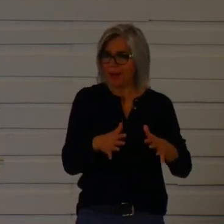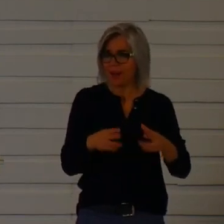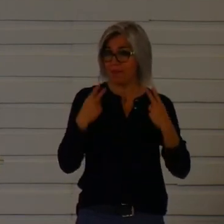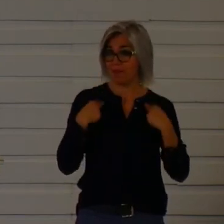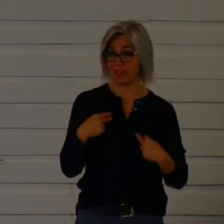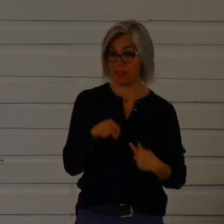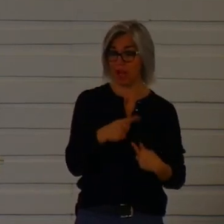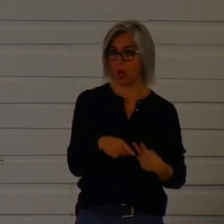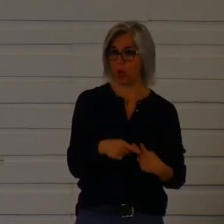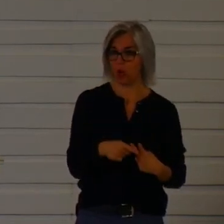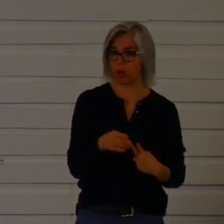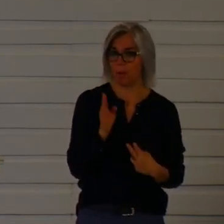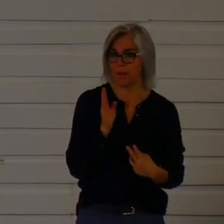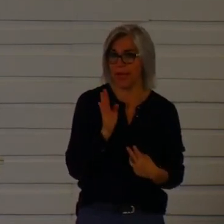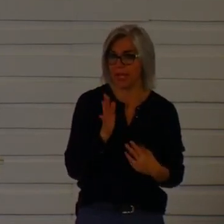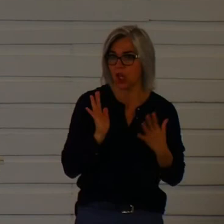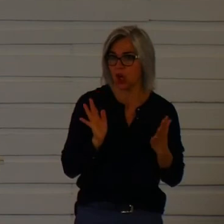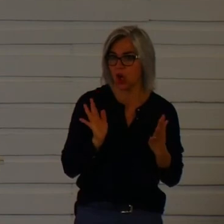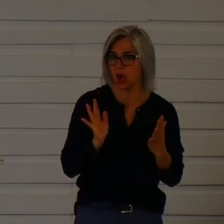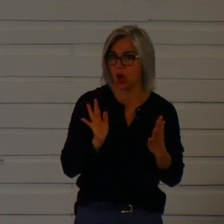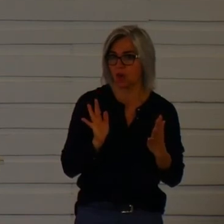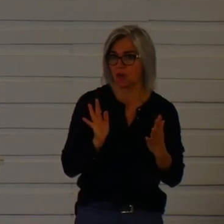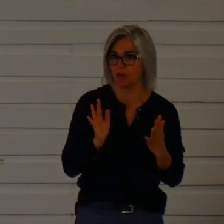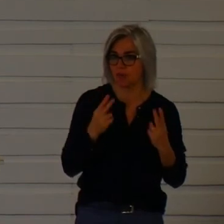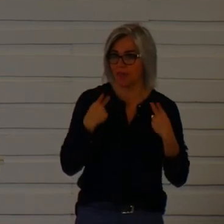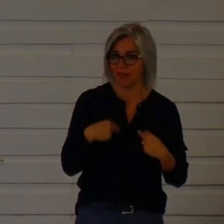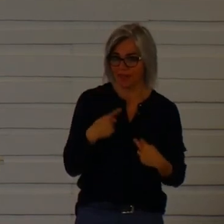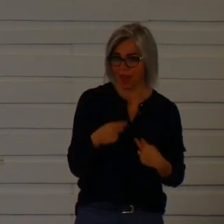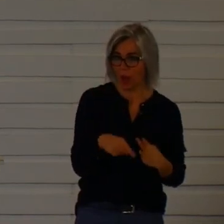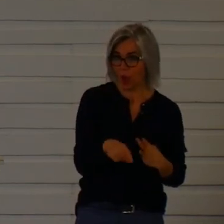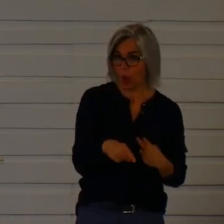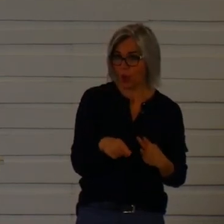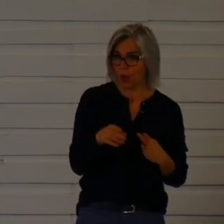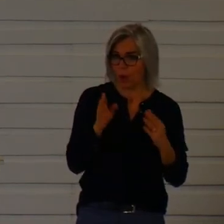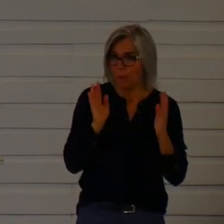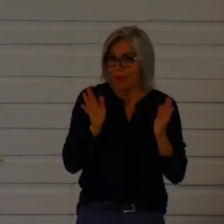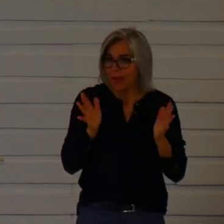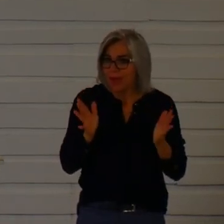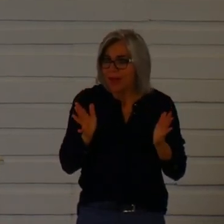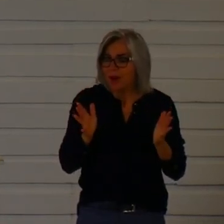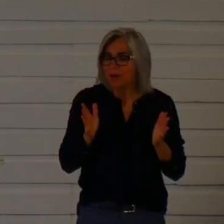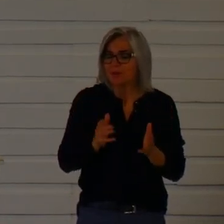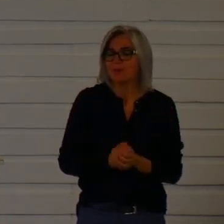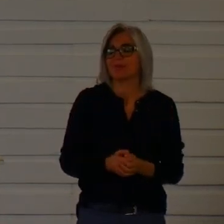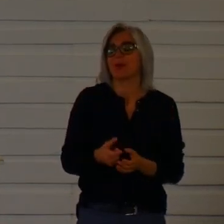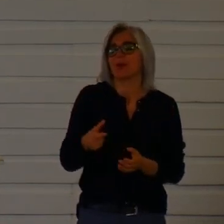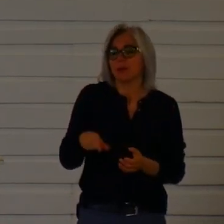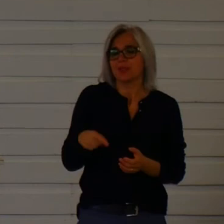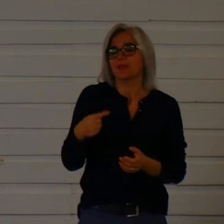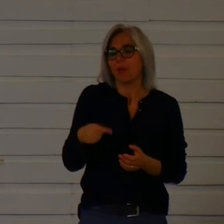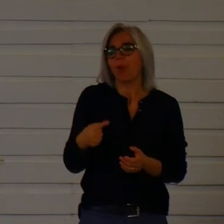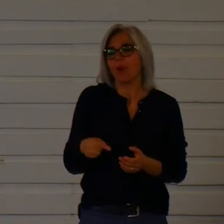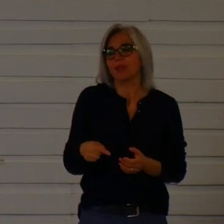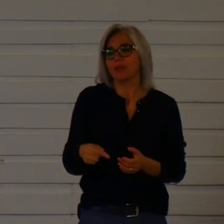posso gioire della tua guarigione, ma fin quando il Signore non tocca la mia vita, libera me, guarisce me, io posso raccontare agli